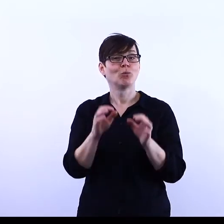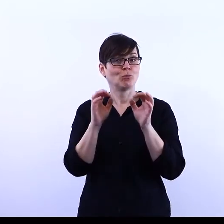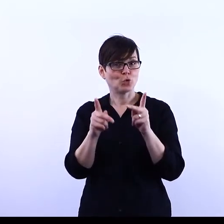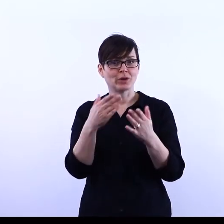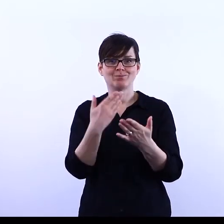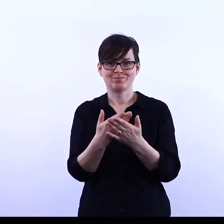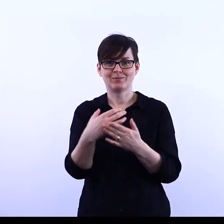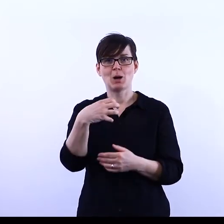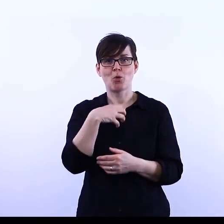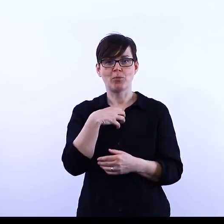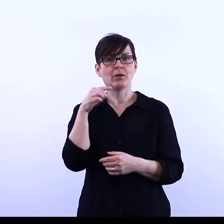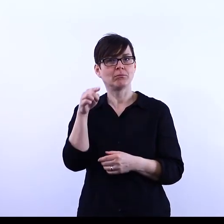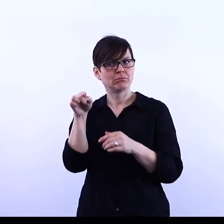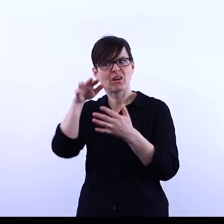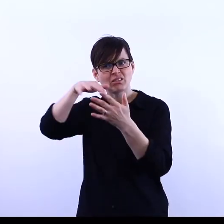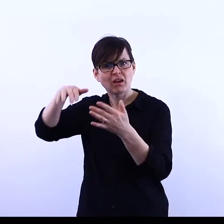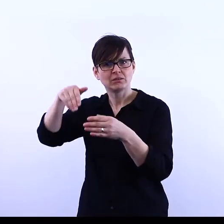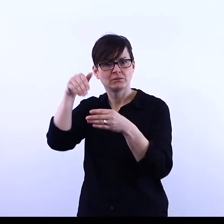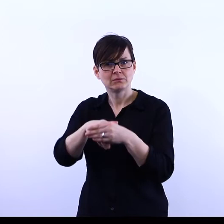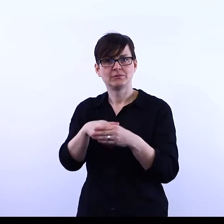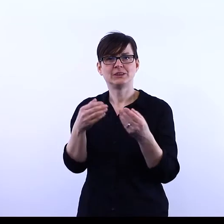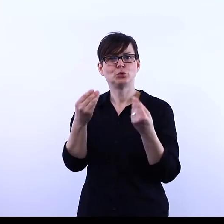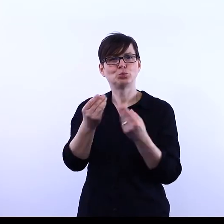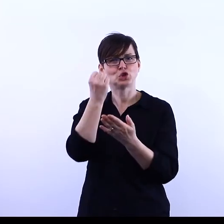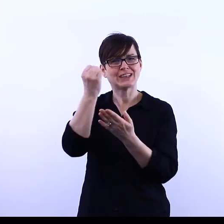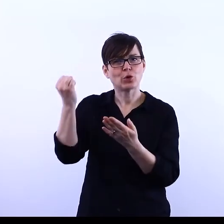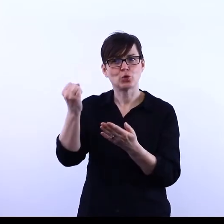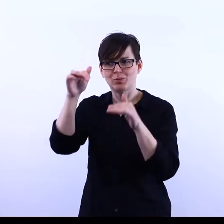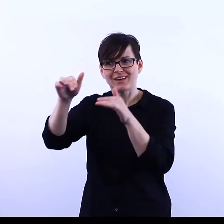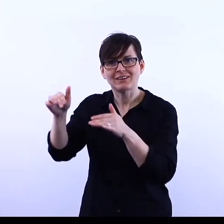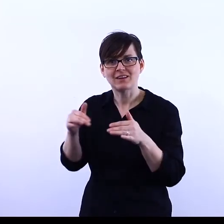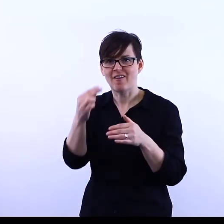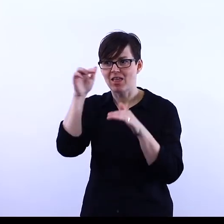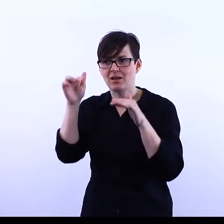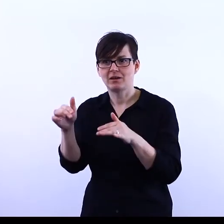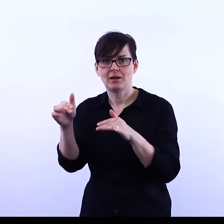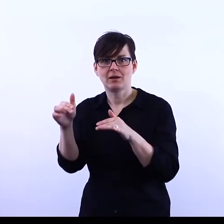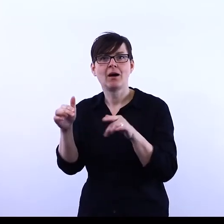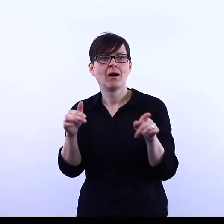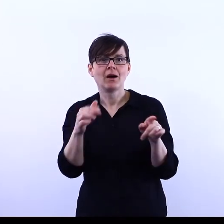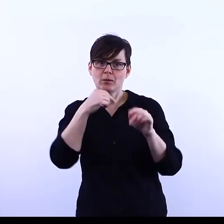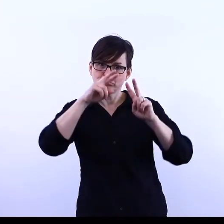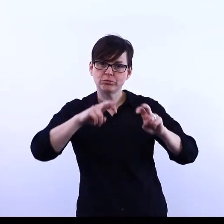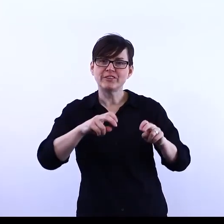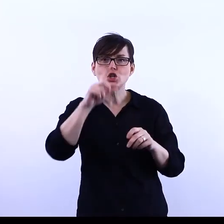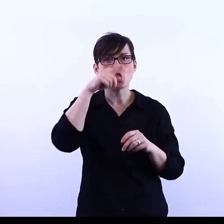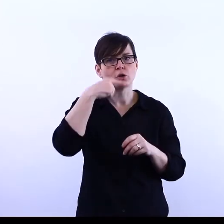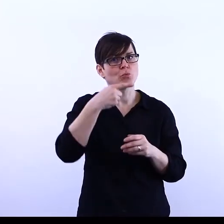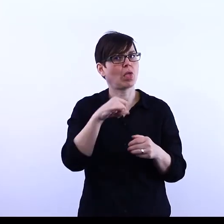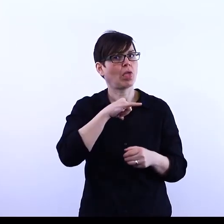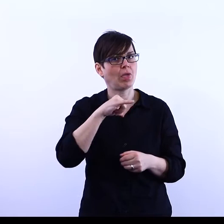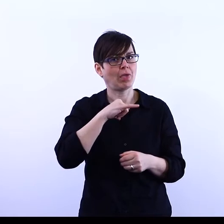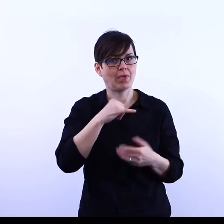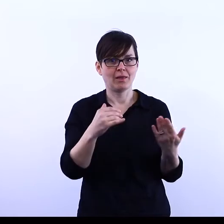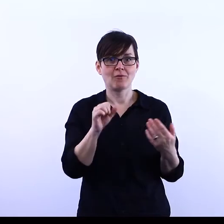Reproduktion von gesellschaftlichen Stereotypen durch KI betrachten möchte, dann ist die türkische Sprache besonders interessant. Da gibt es nämlich nur ein